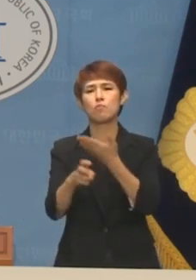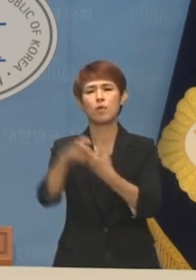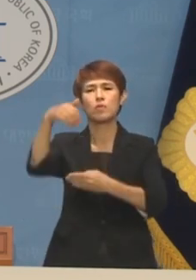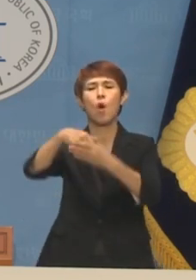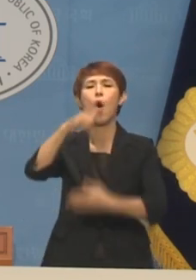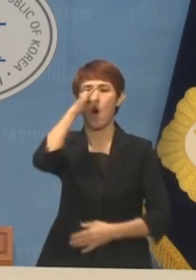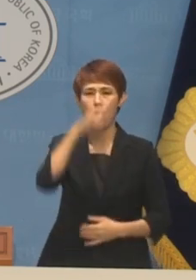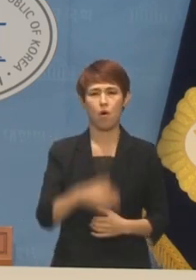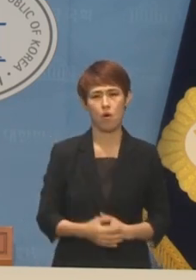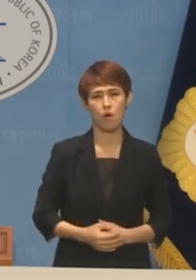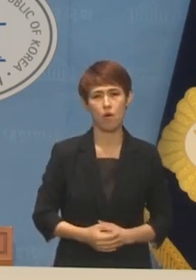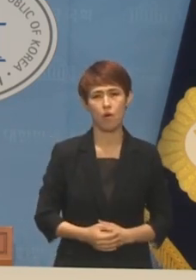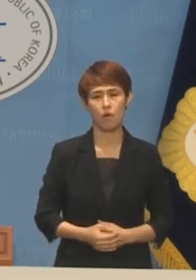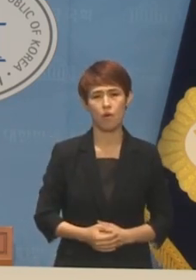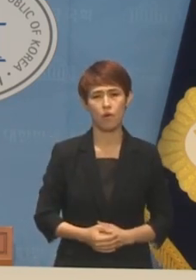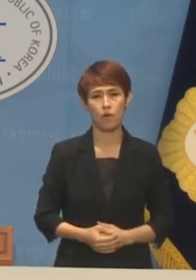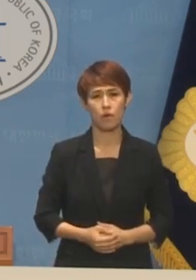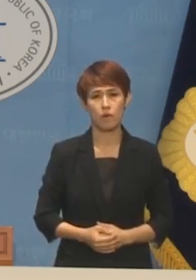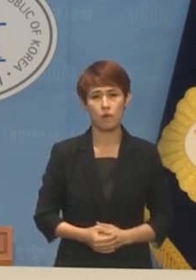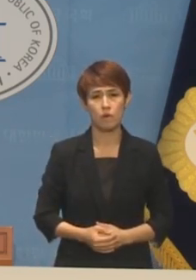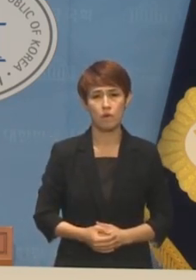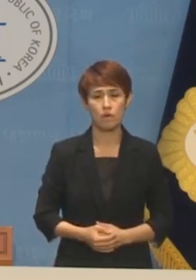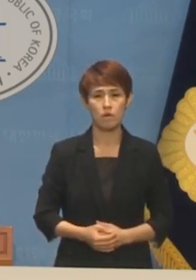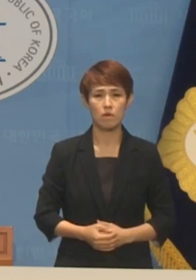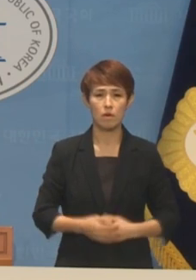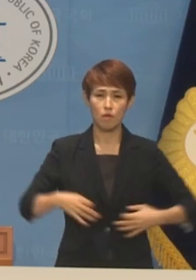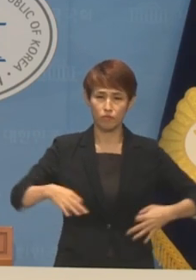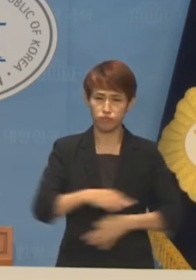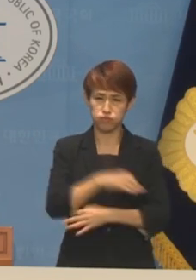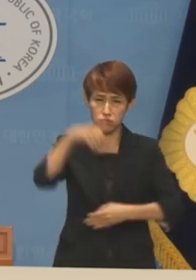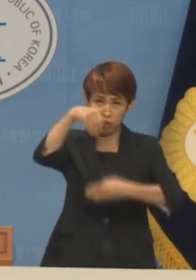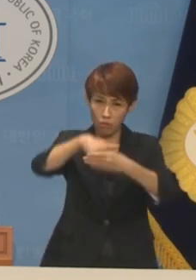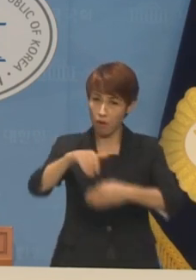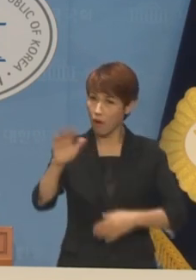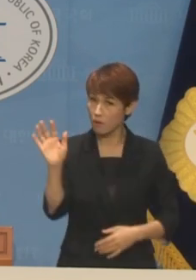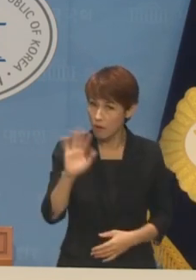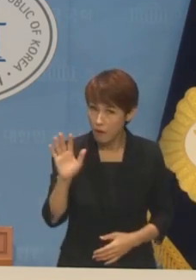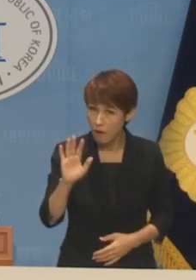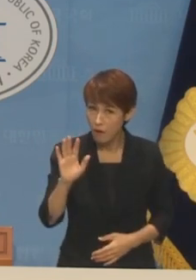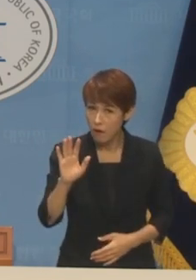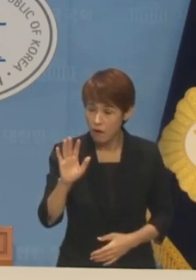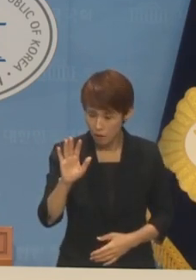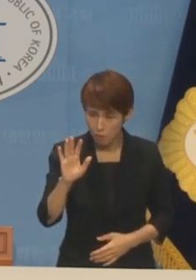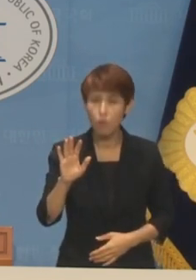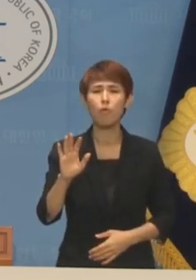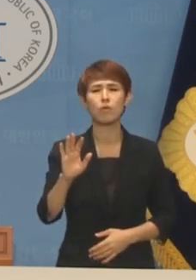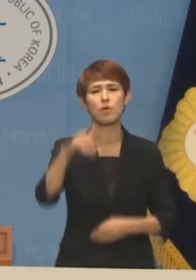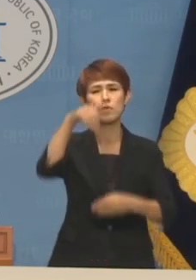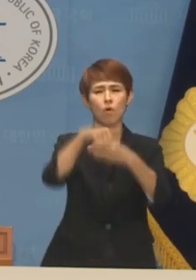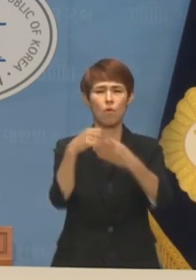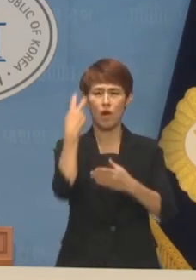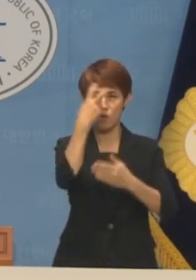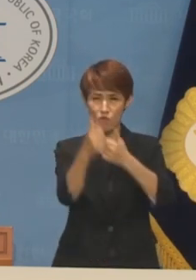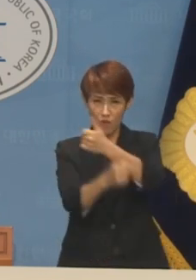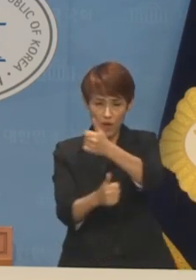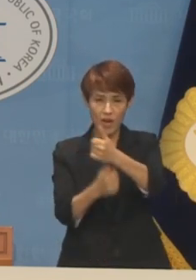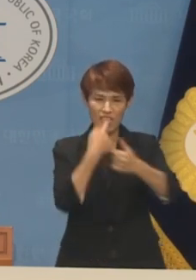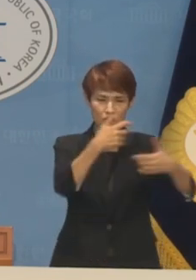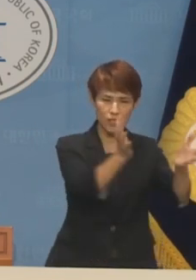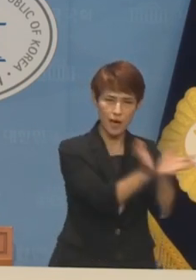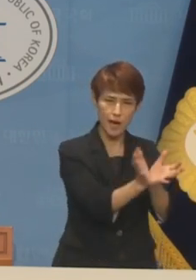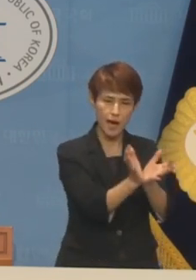백보 천보를 양보해서 부정선거가 없었다고 해도 선관위가 민주당과